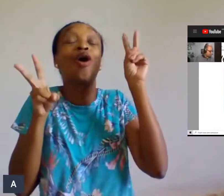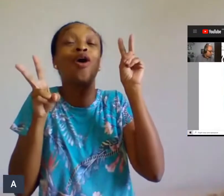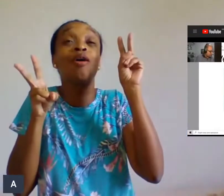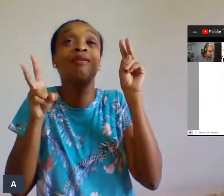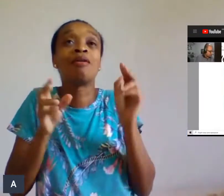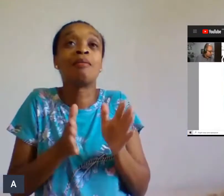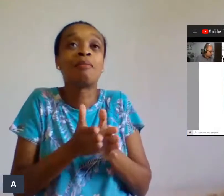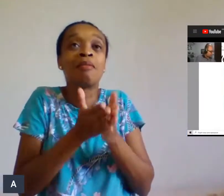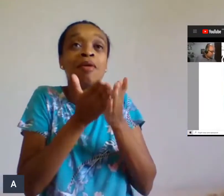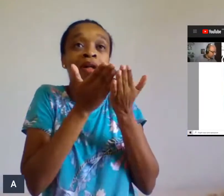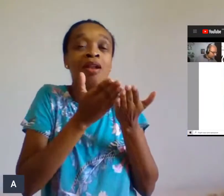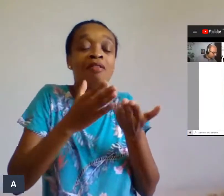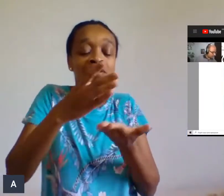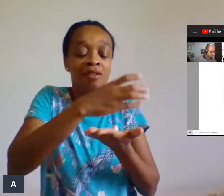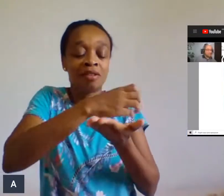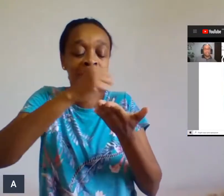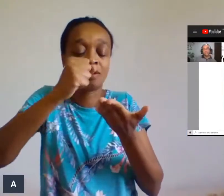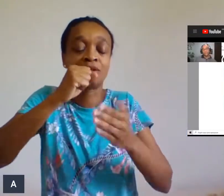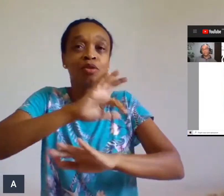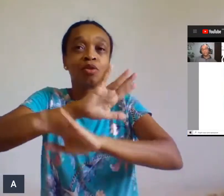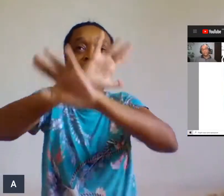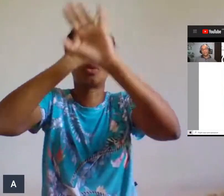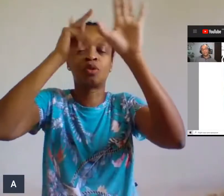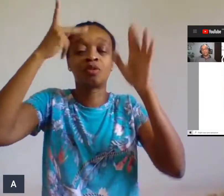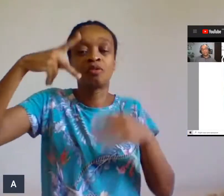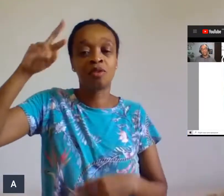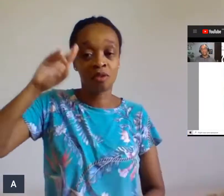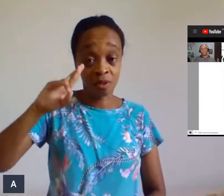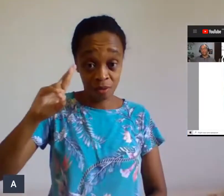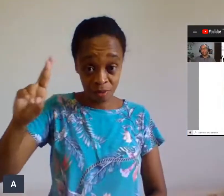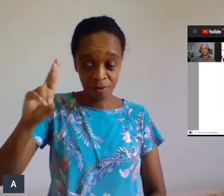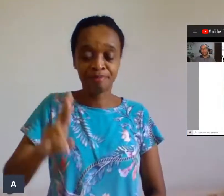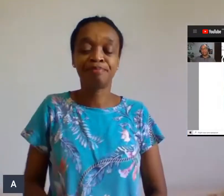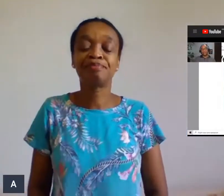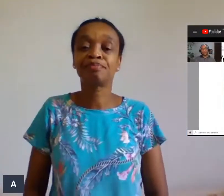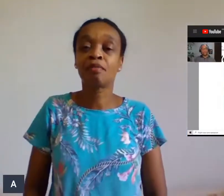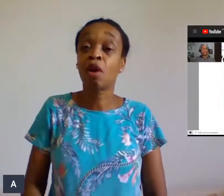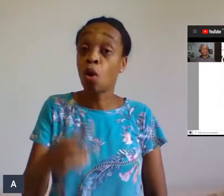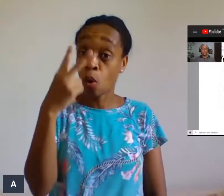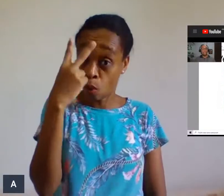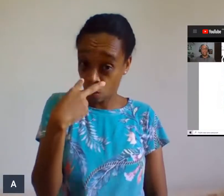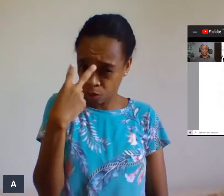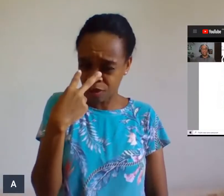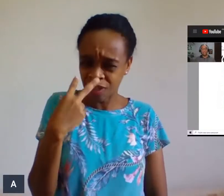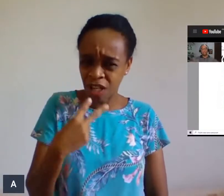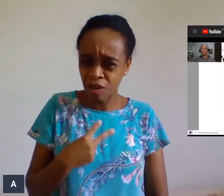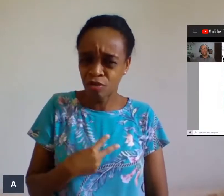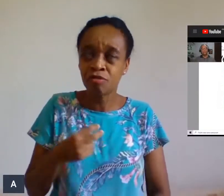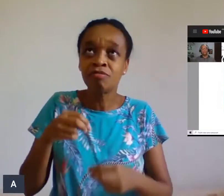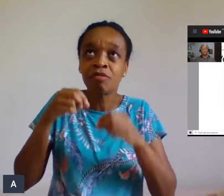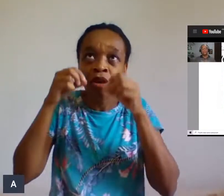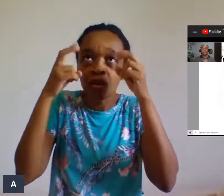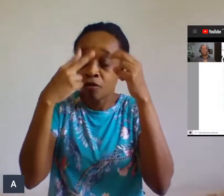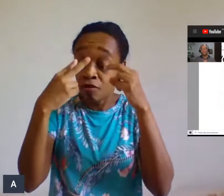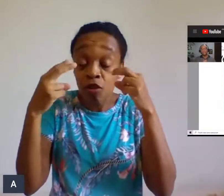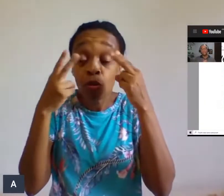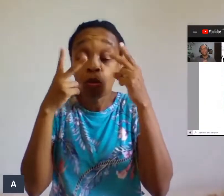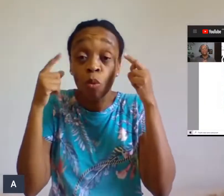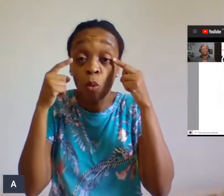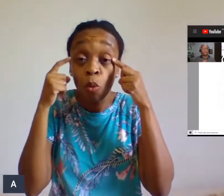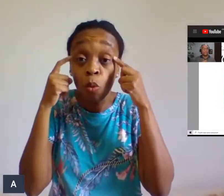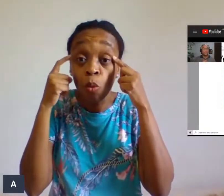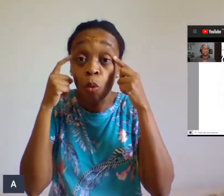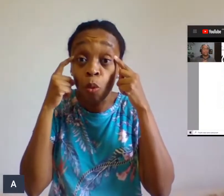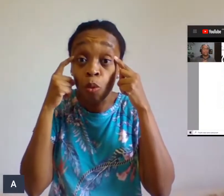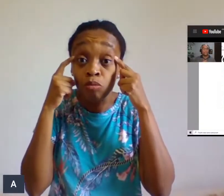salvação. Glória a vós, Senhor. Os cegos, eles não conseguiam ver com os olhos humanos.